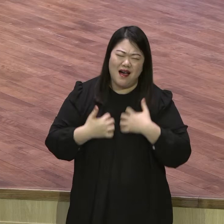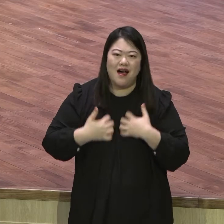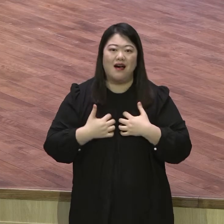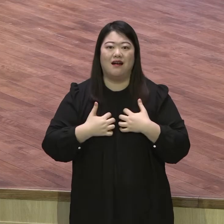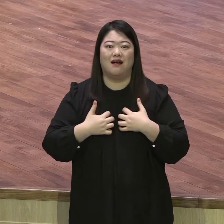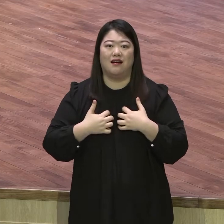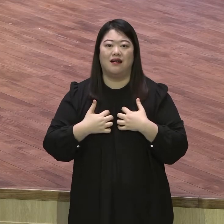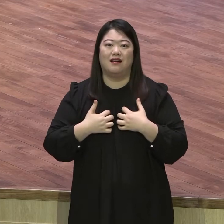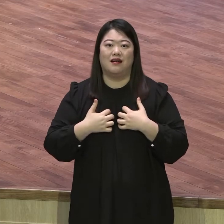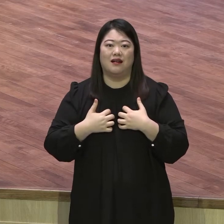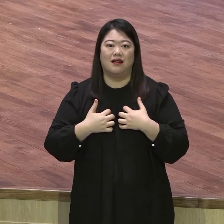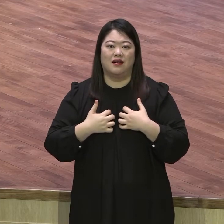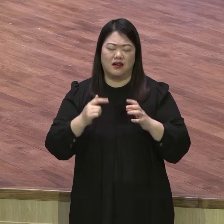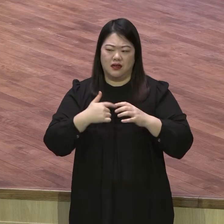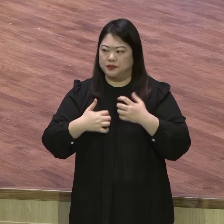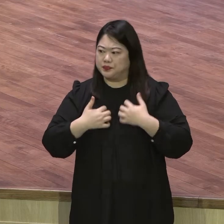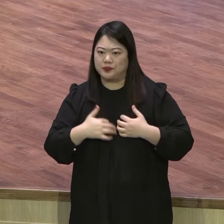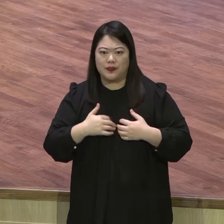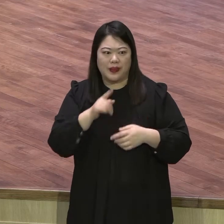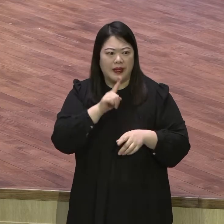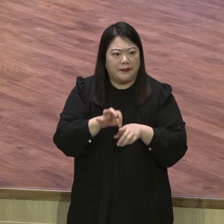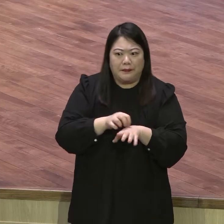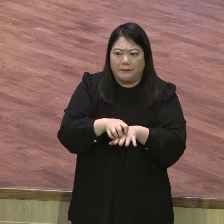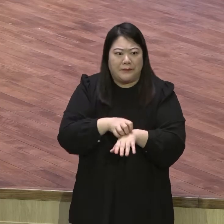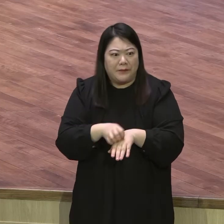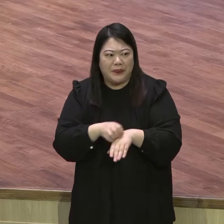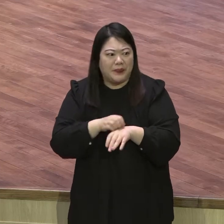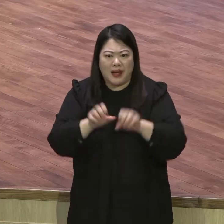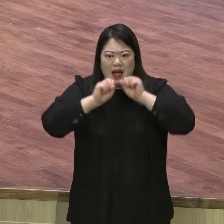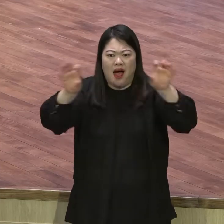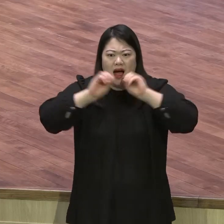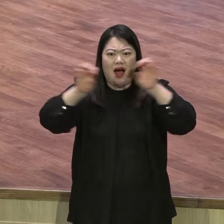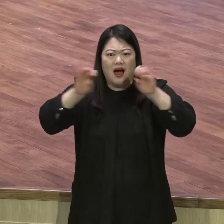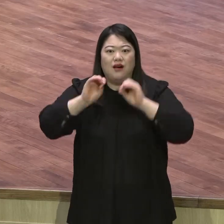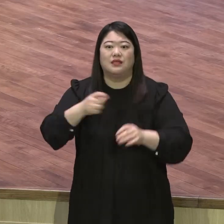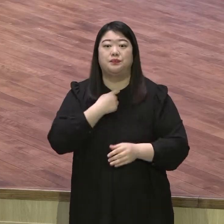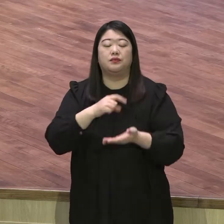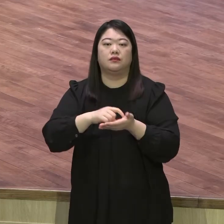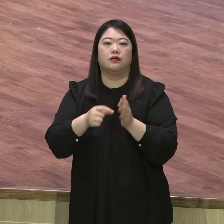감격스러워서 소문을 내고 자랑할 정도의 기쁨.